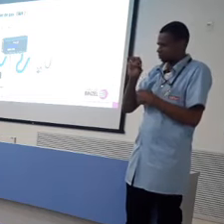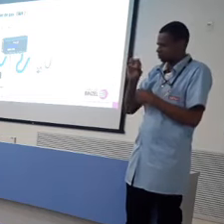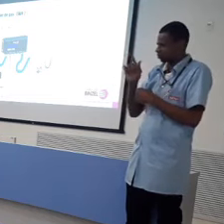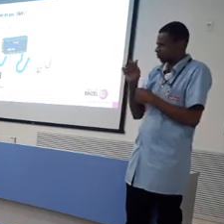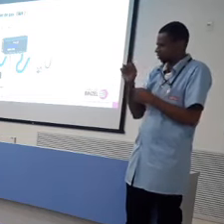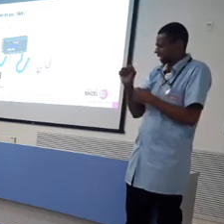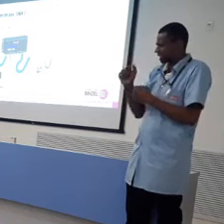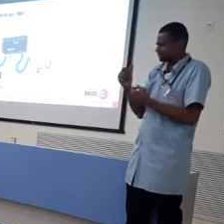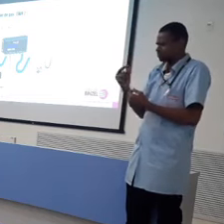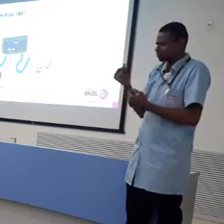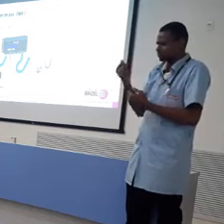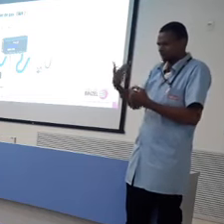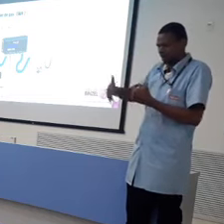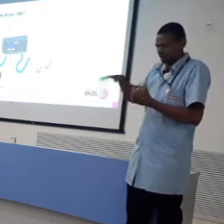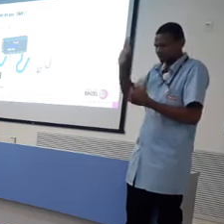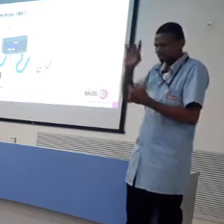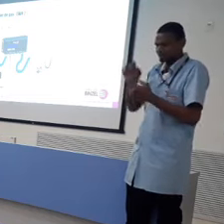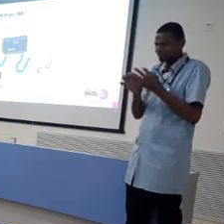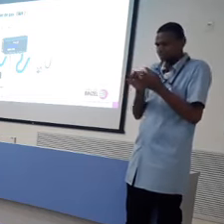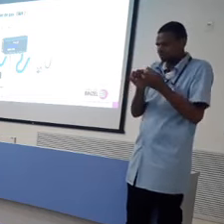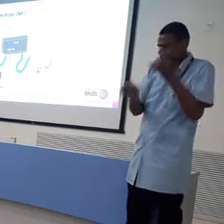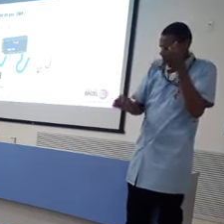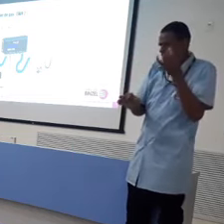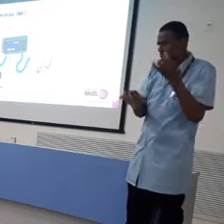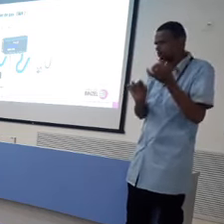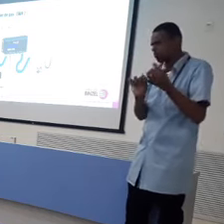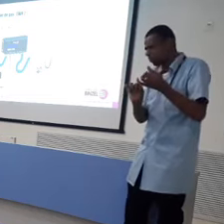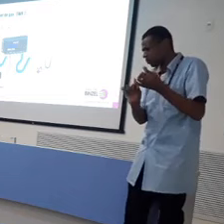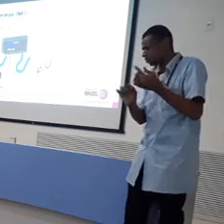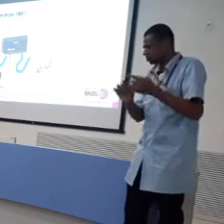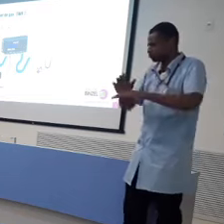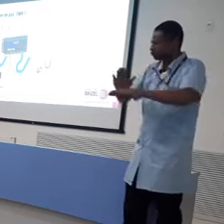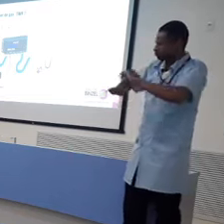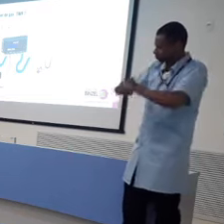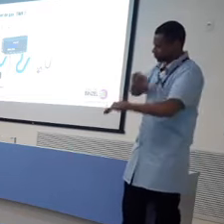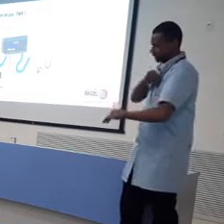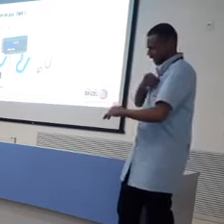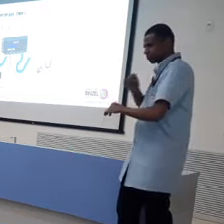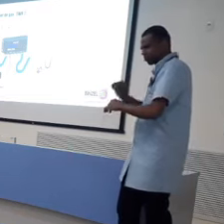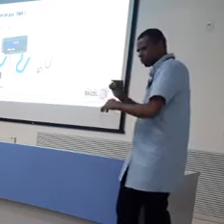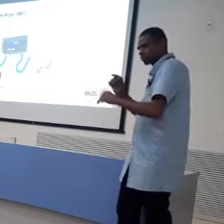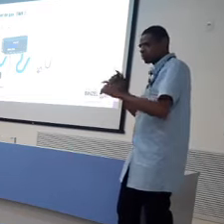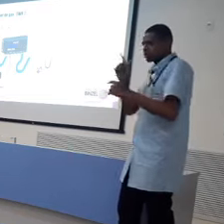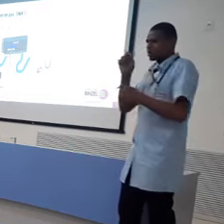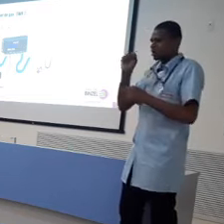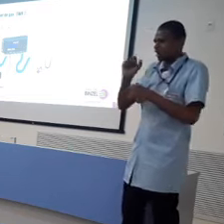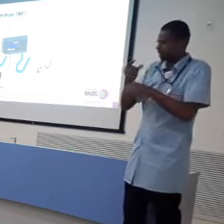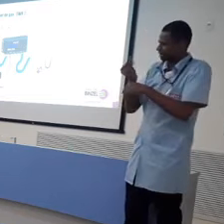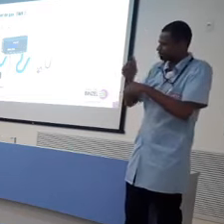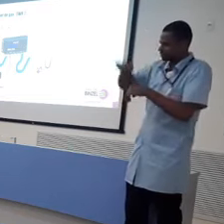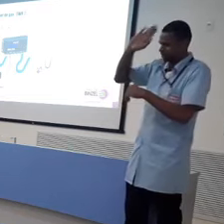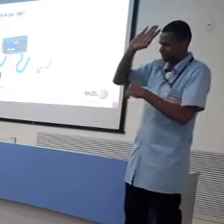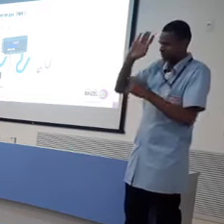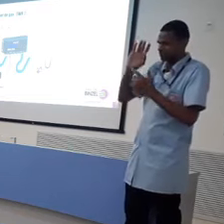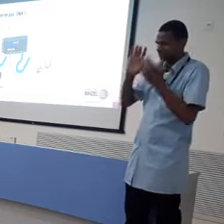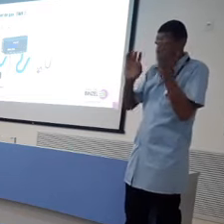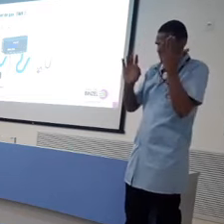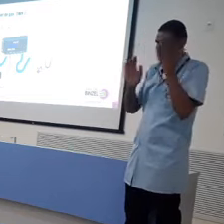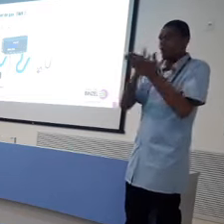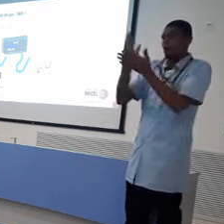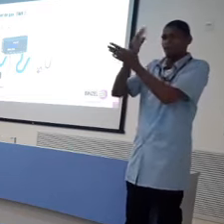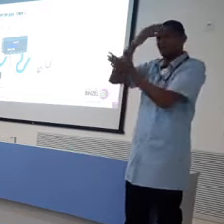até o arame, mais caro do que a mão de obra do soldador, né? E às vezes não leva em consideração. E é difícil você medir. Às vezes o